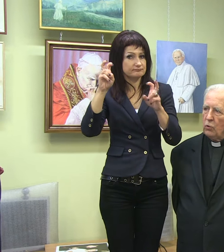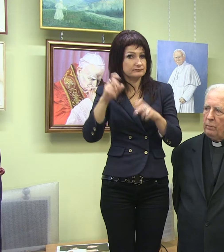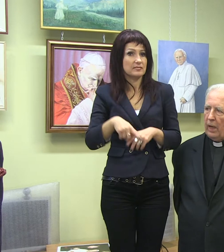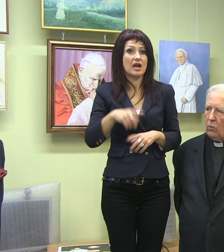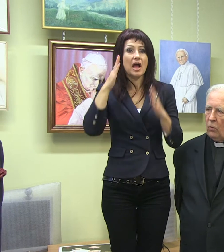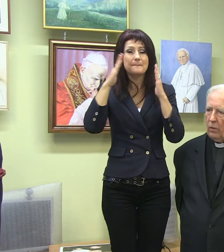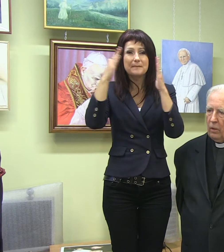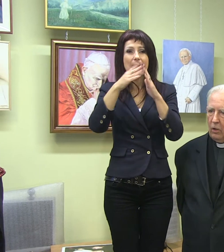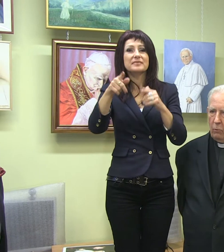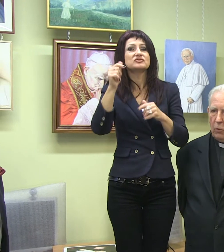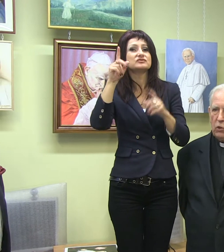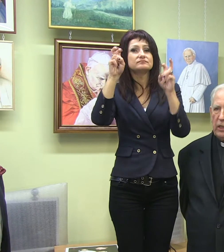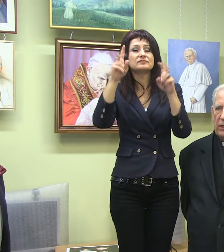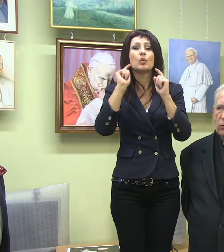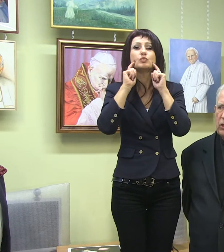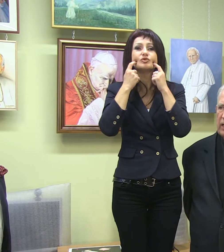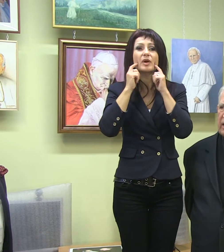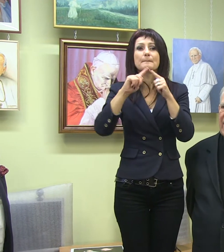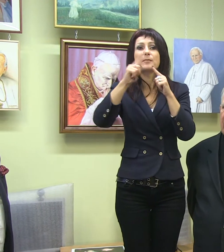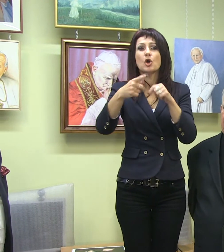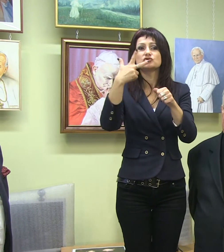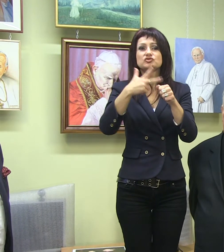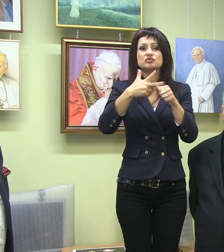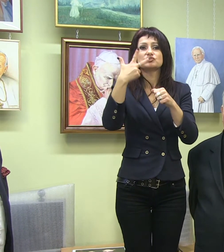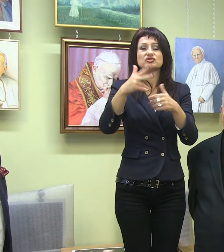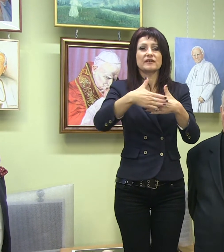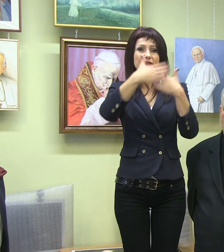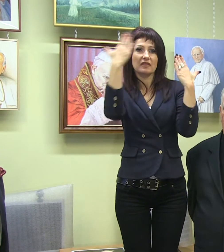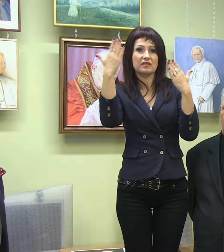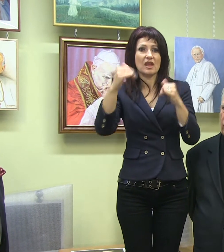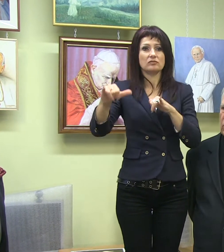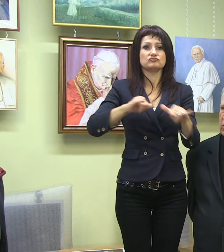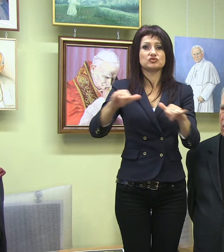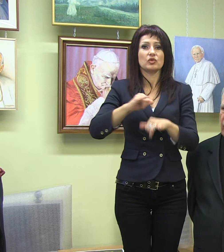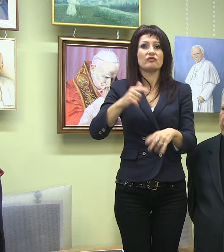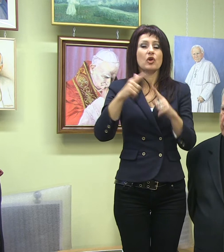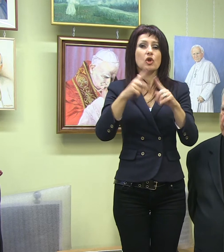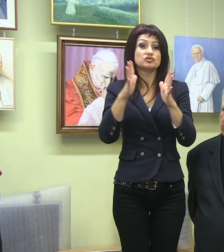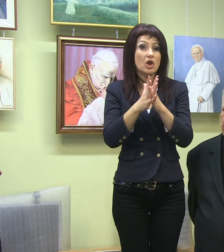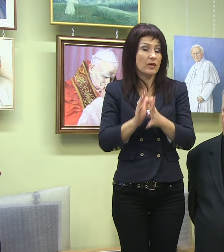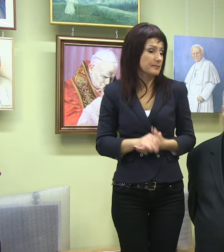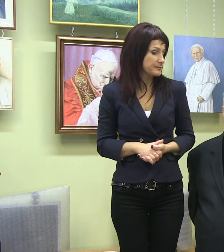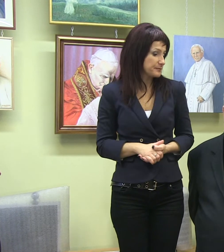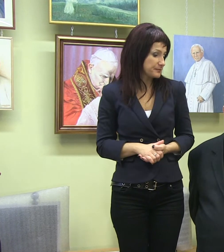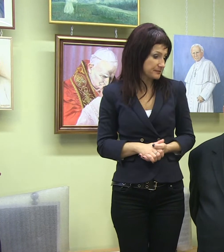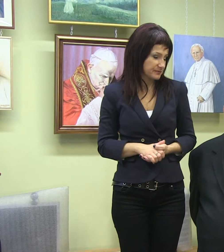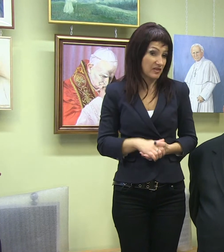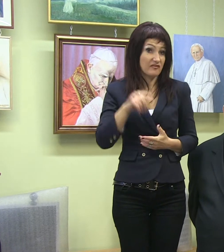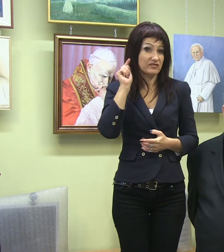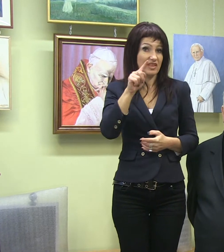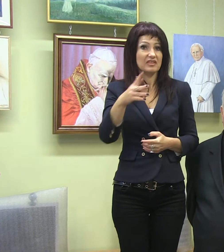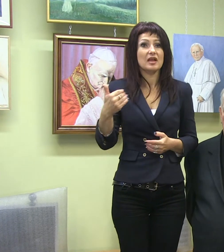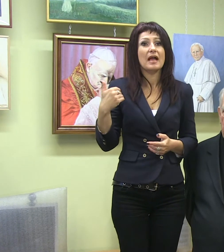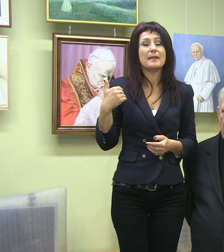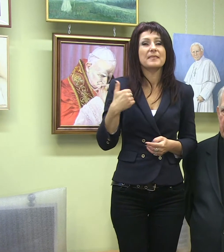papież uśmiechu, po 33 dniach rządów Kościołem, wtedy